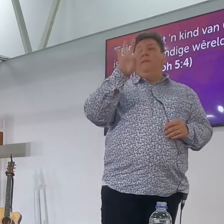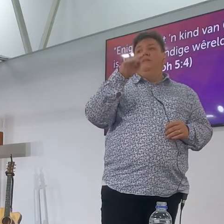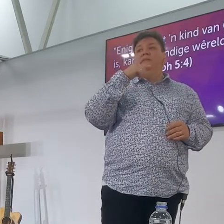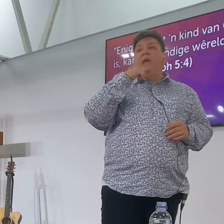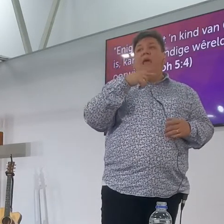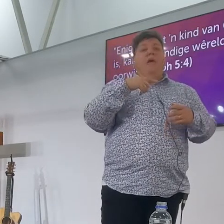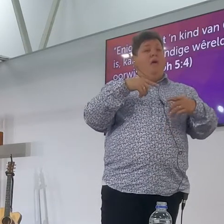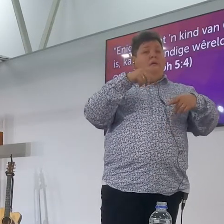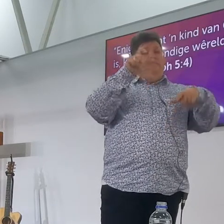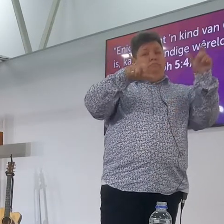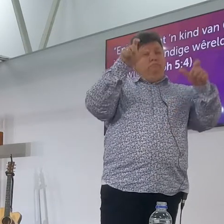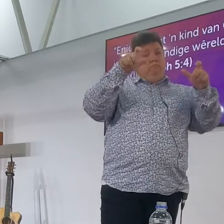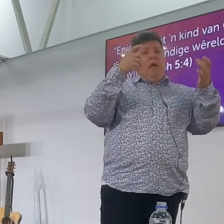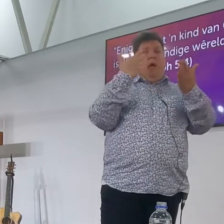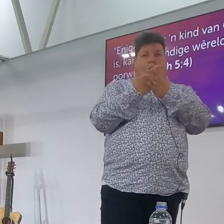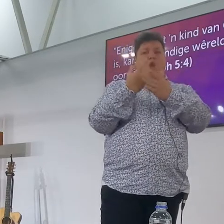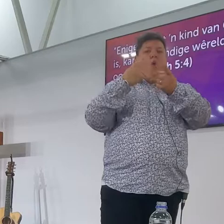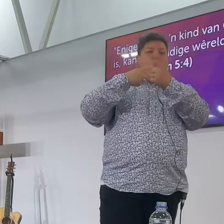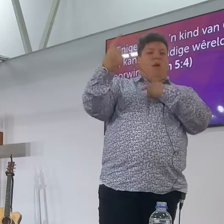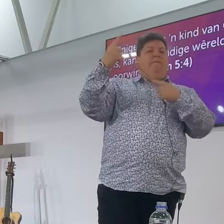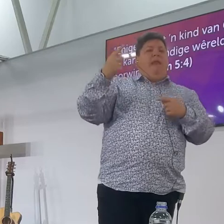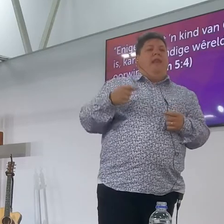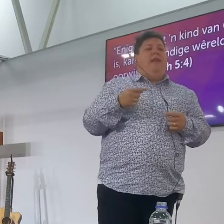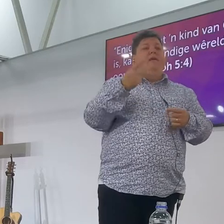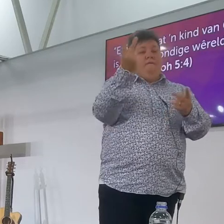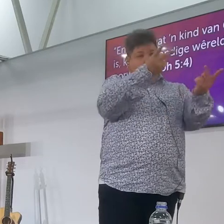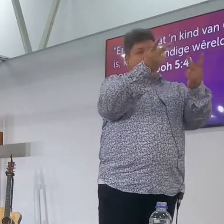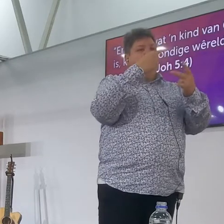oorwin. Jy kan dit oorwin. Stamp die ou langs en sê, kan jou sonde oorwin.